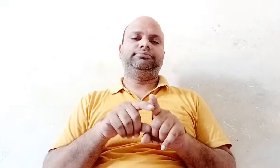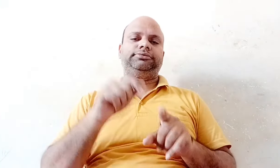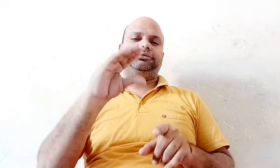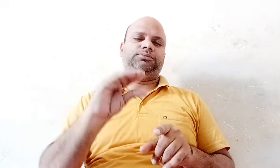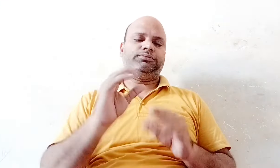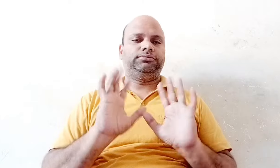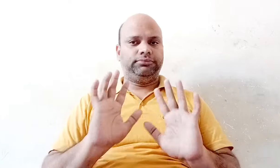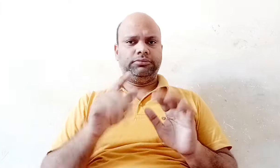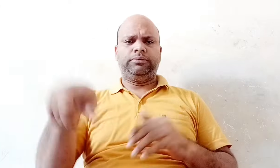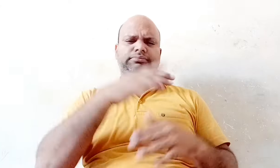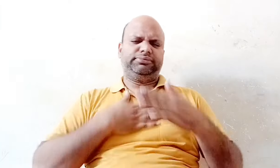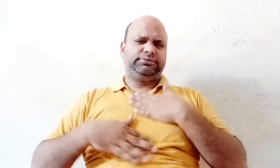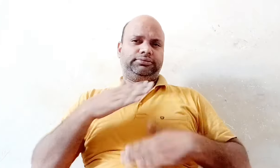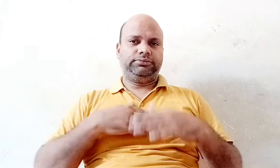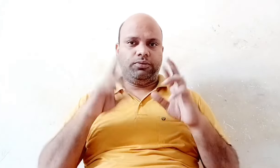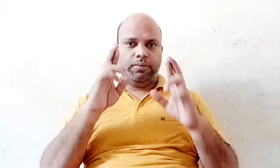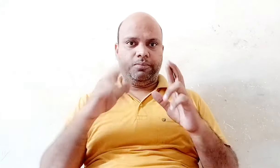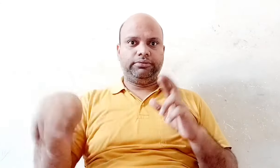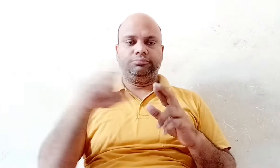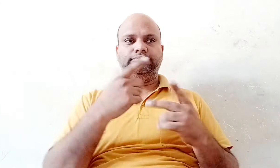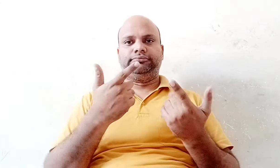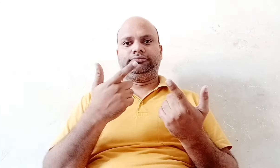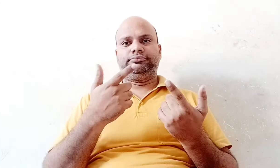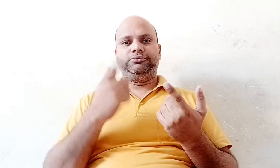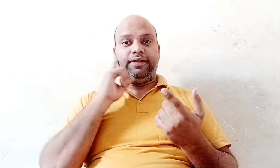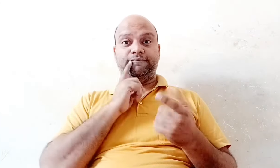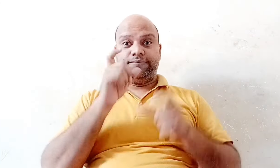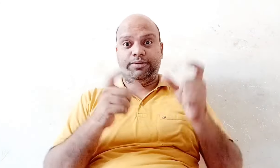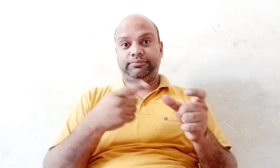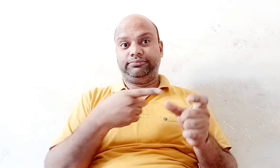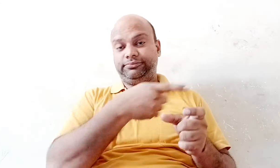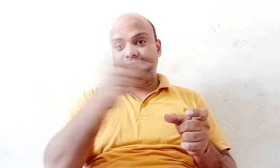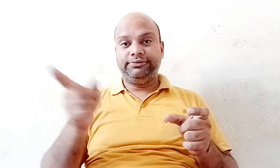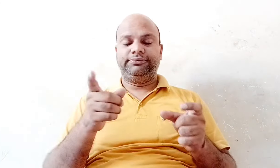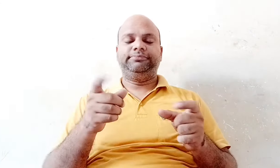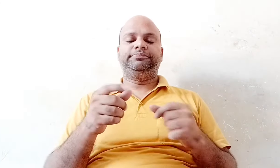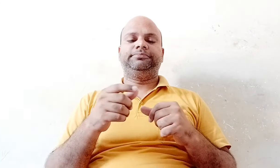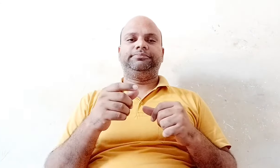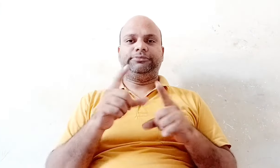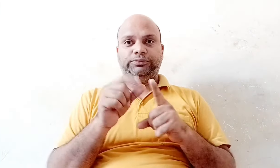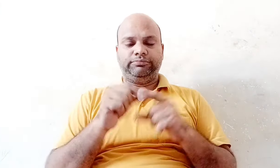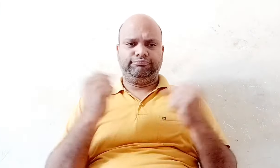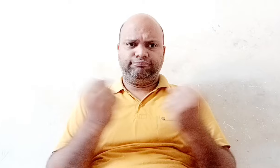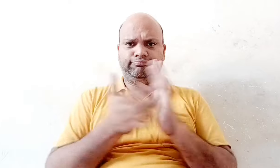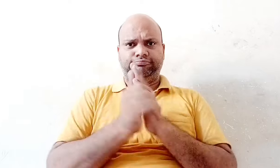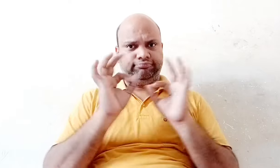gay. 6. Ahatem. A. Avedana kata rajasthana karmula nivasi ho. B.